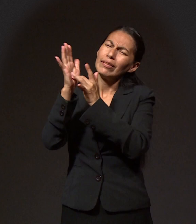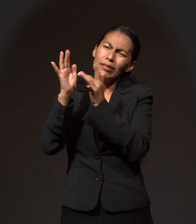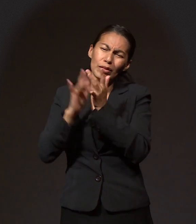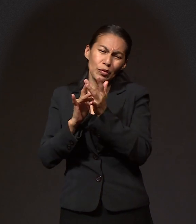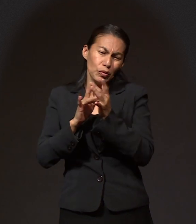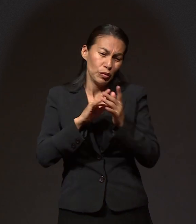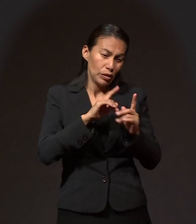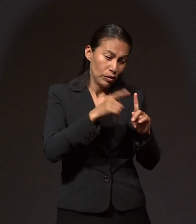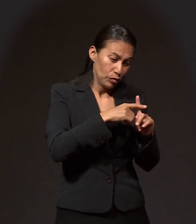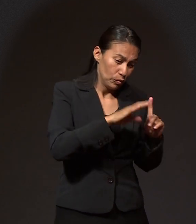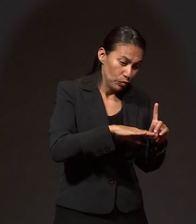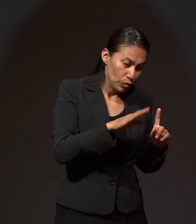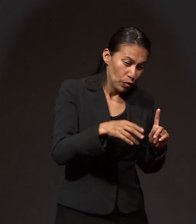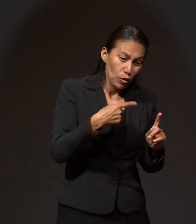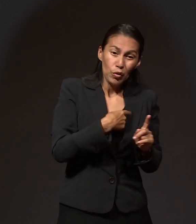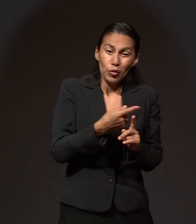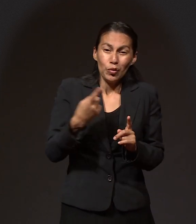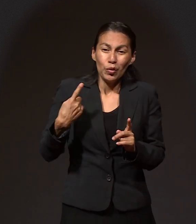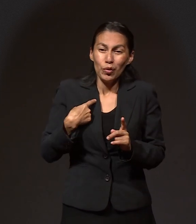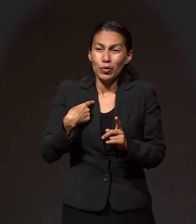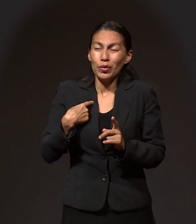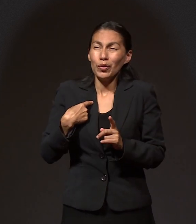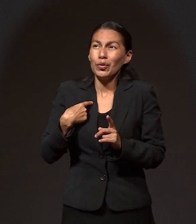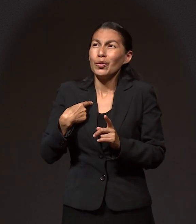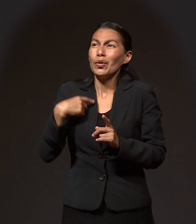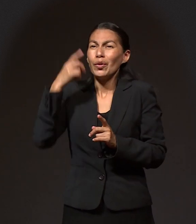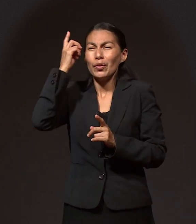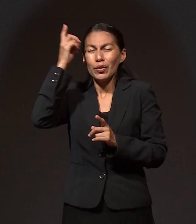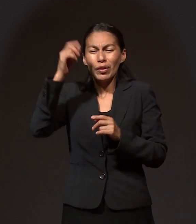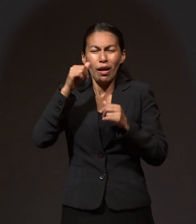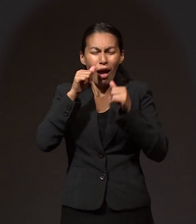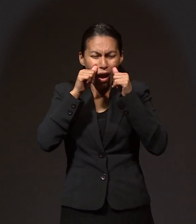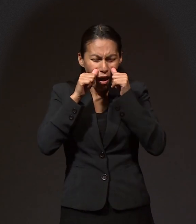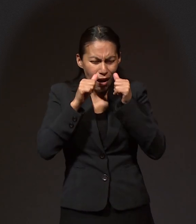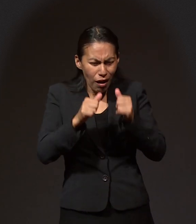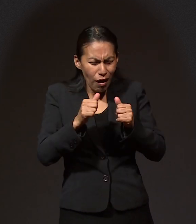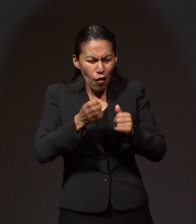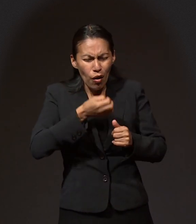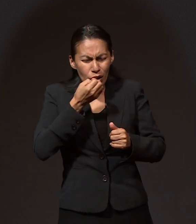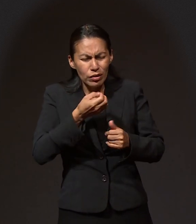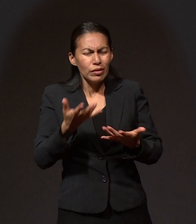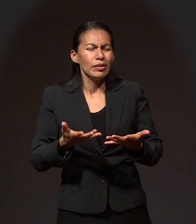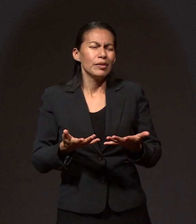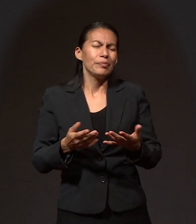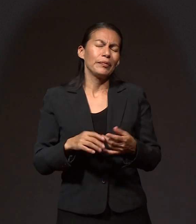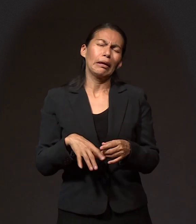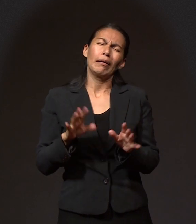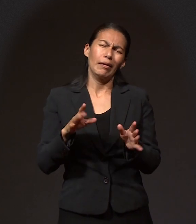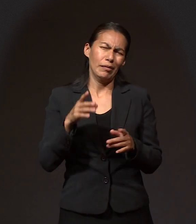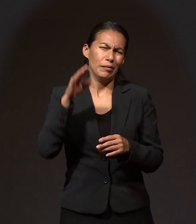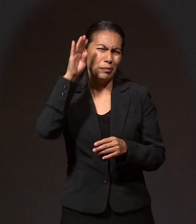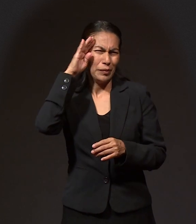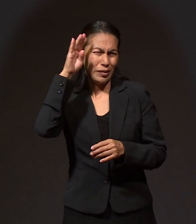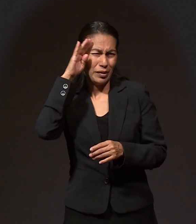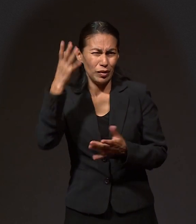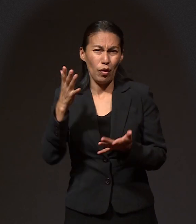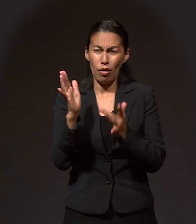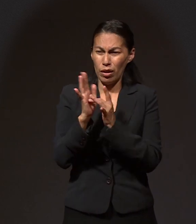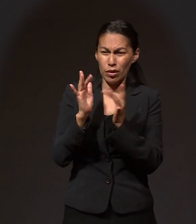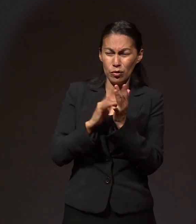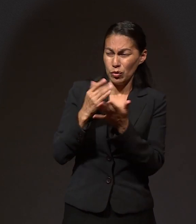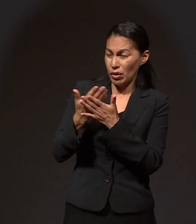yo no sé me pregunto cómo hacía Jesús pasando la noche pasaba la noche orando sin dormir y salía en las mañanas fresquito